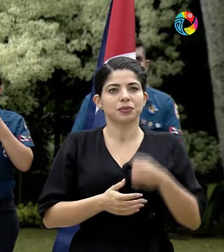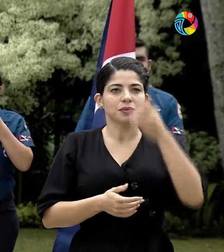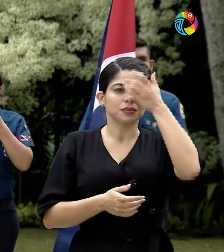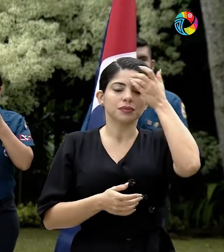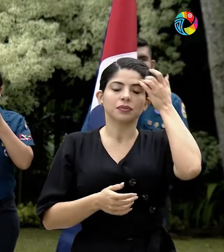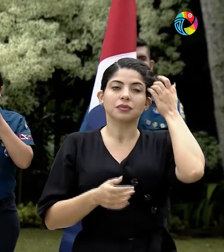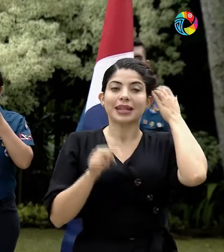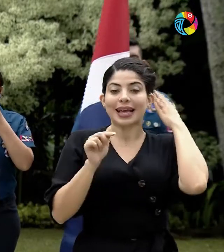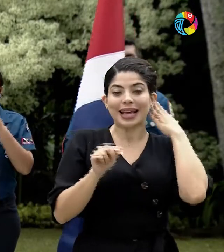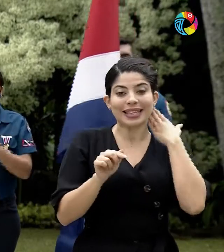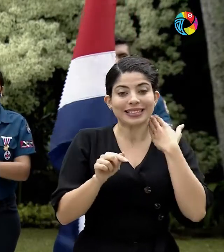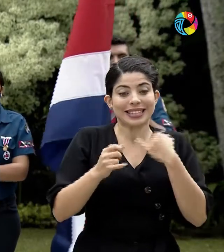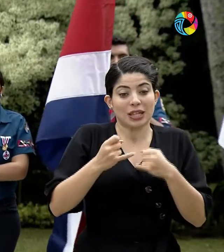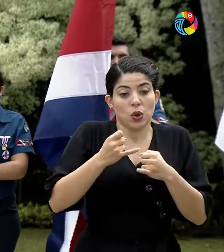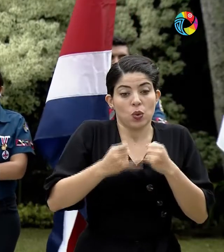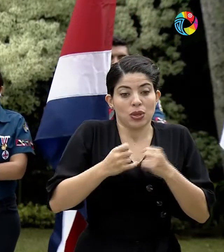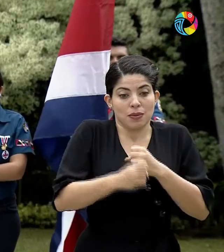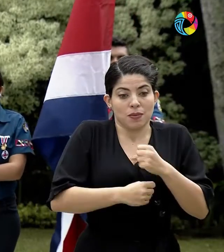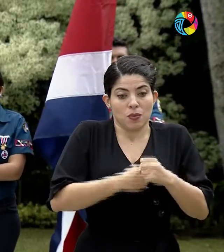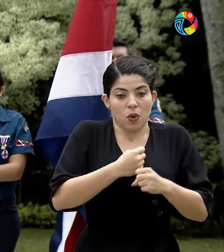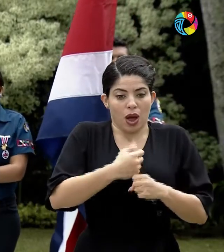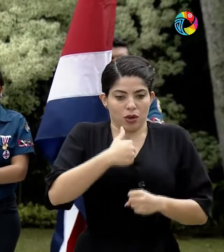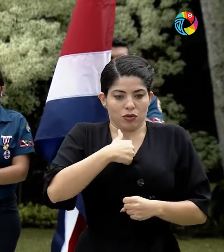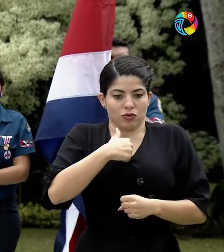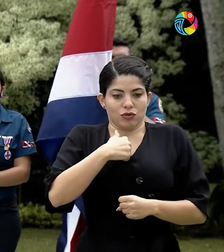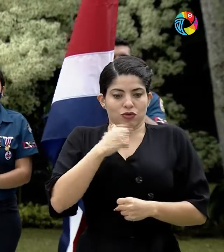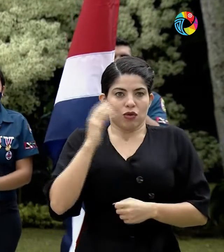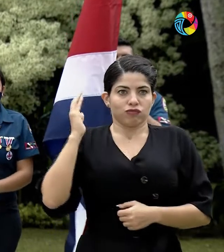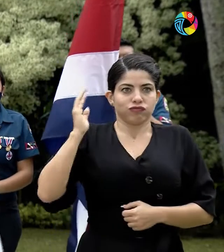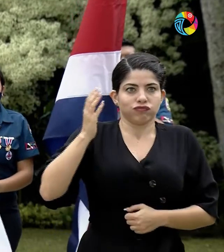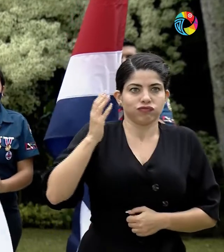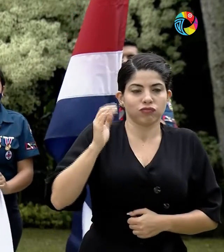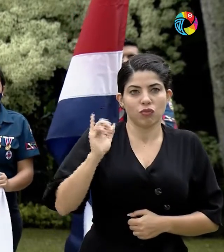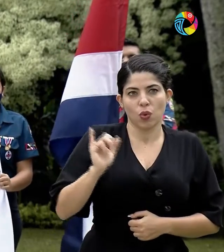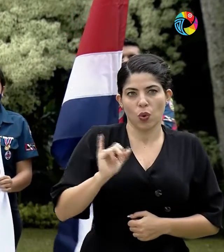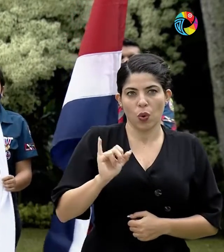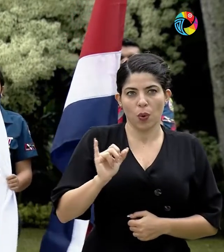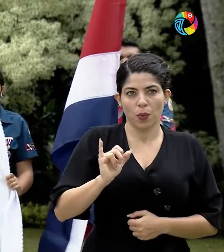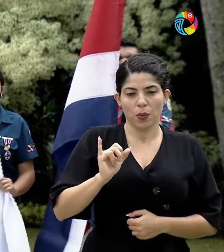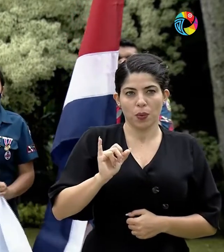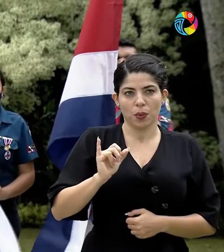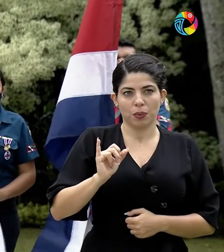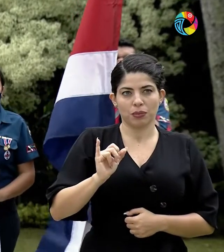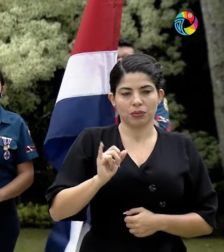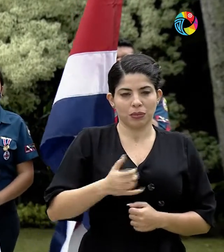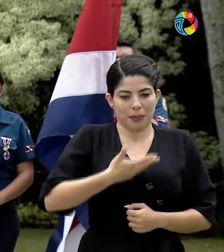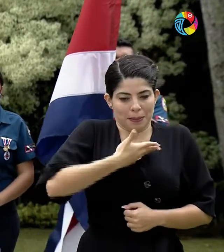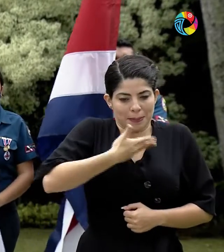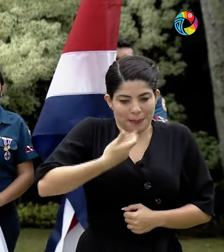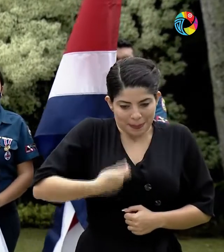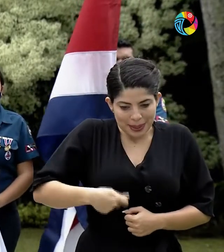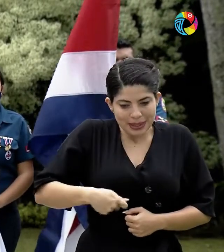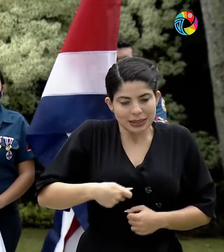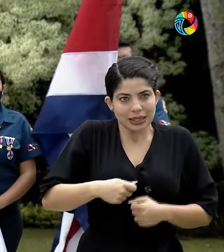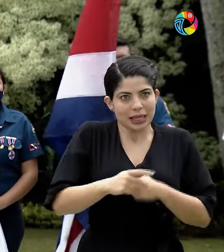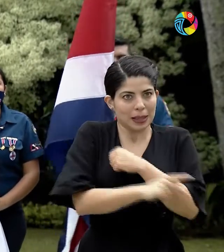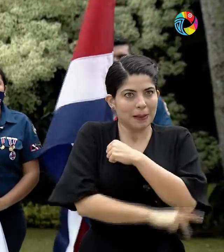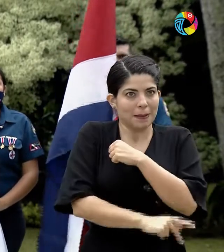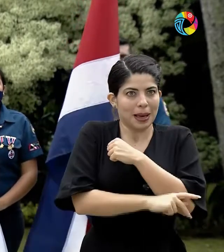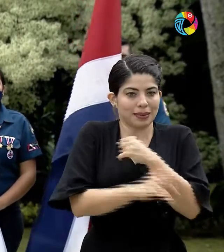Y este, que es el último año en que me corresponde dar este mensaje como presidente de la